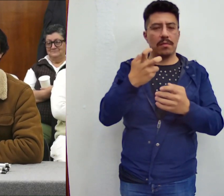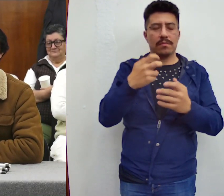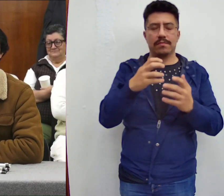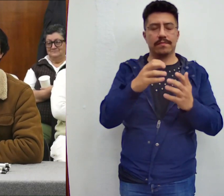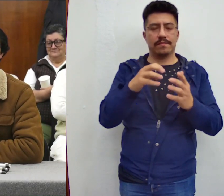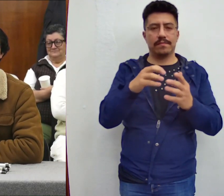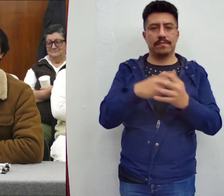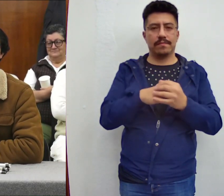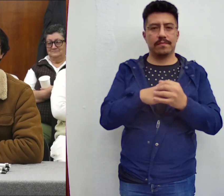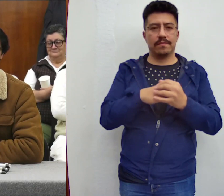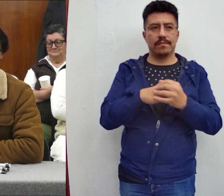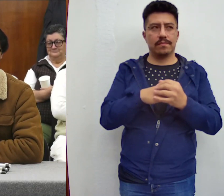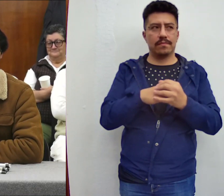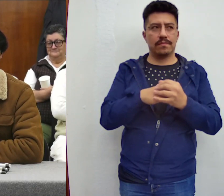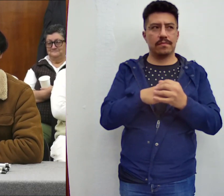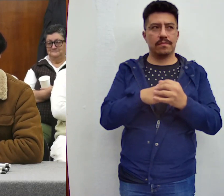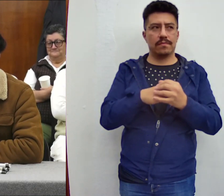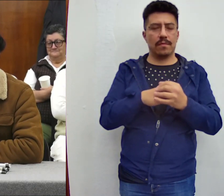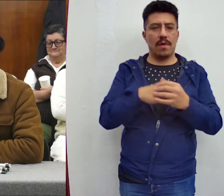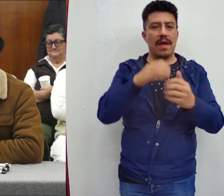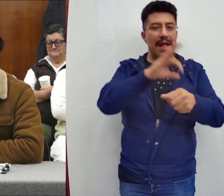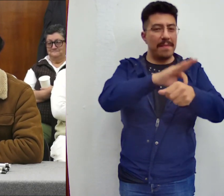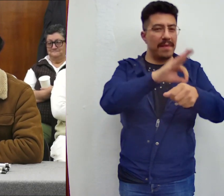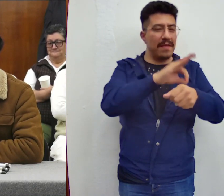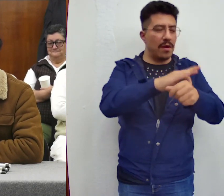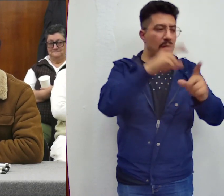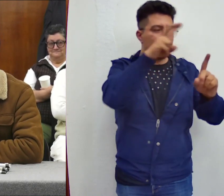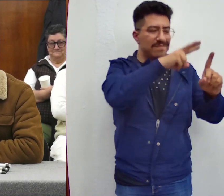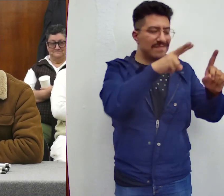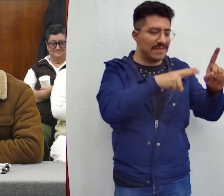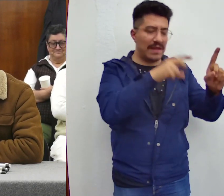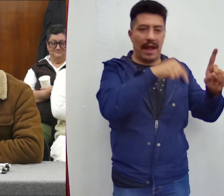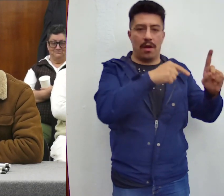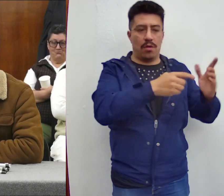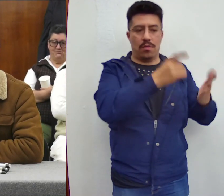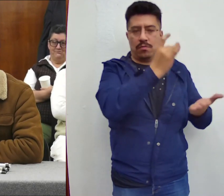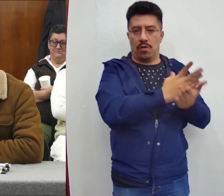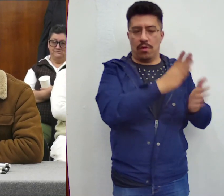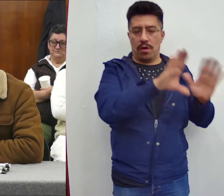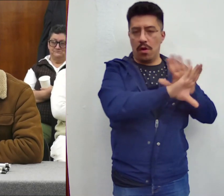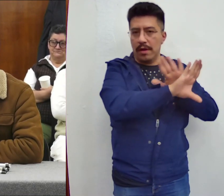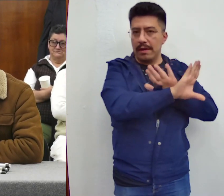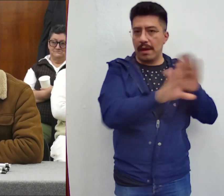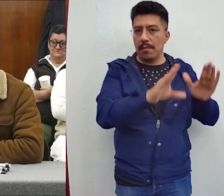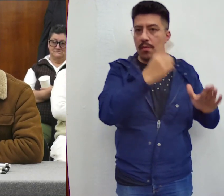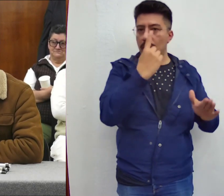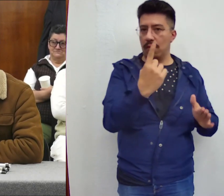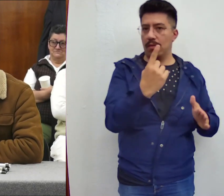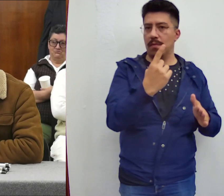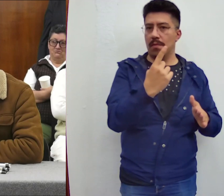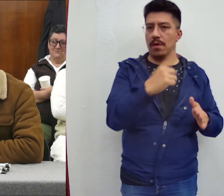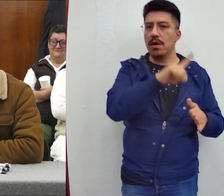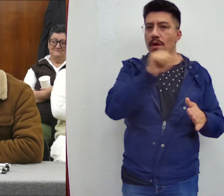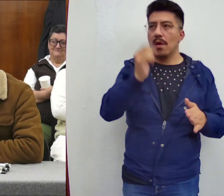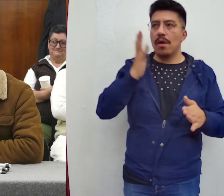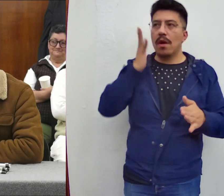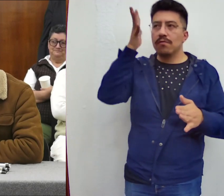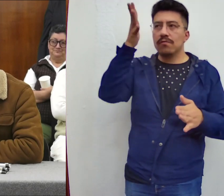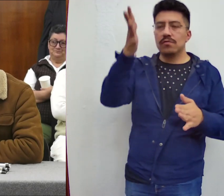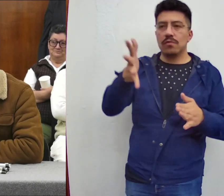sea ya definitivo y no traernos a las personas con discapacidad de aquí para allá, de allá para